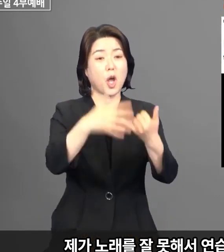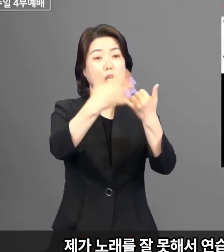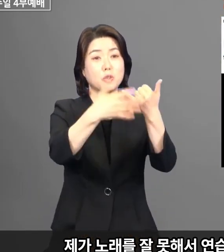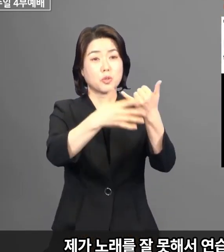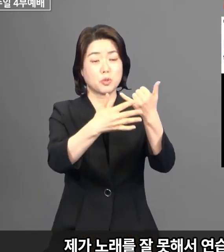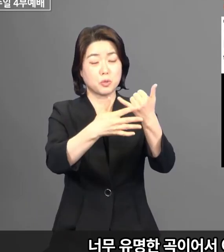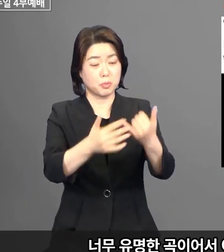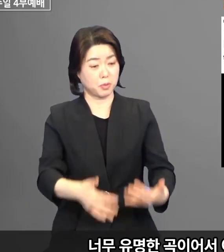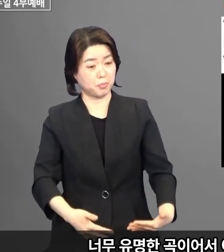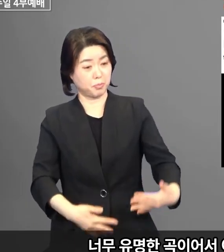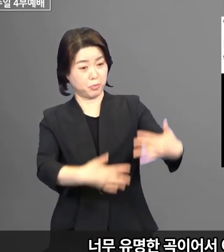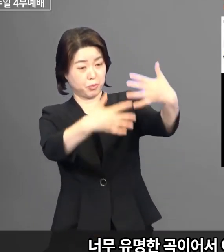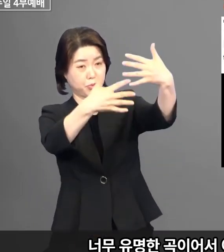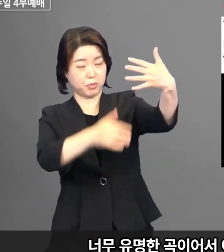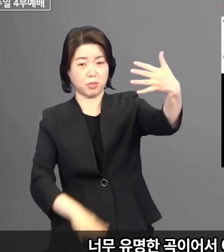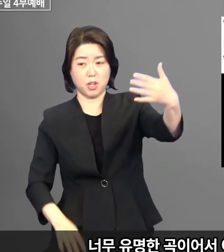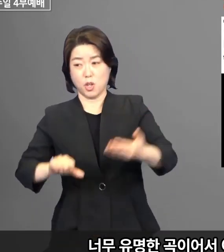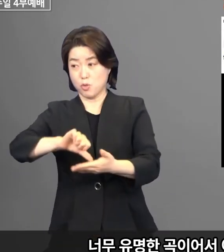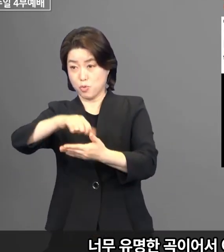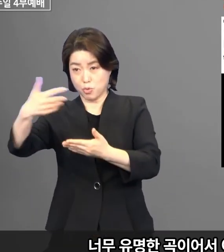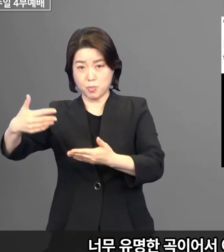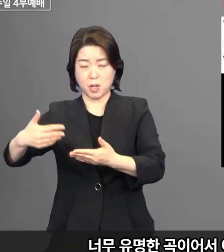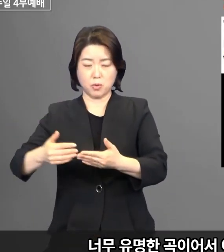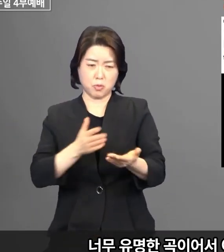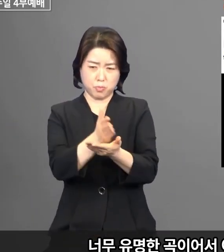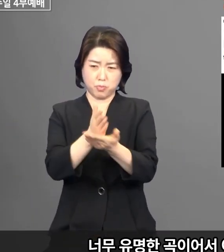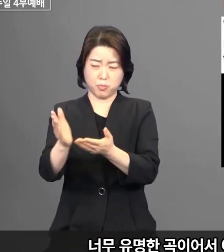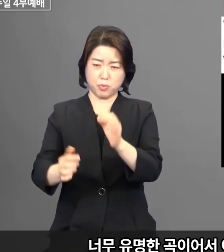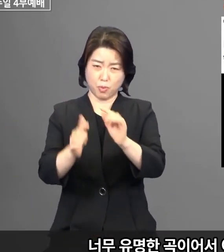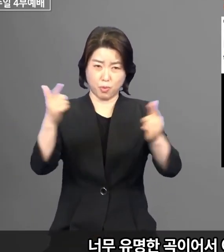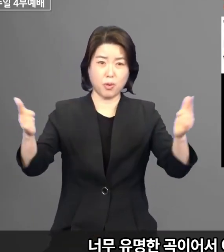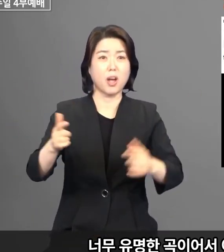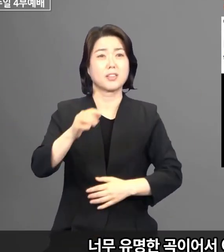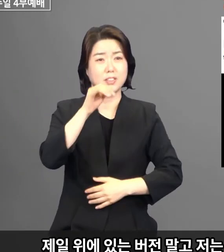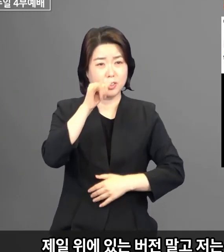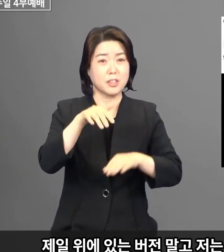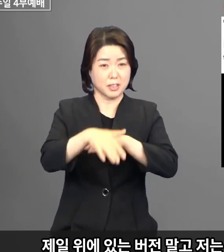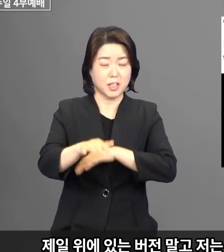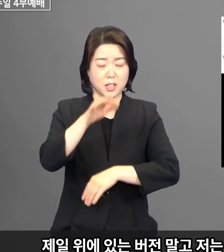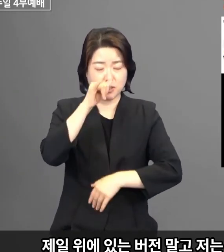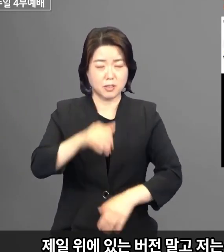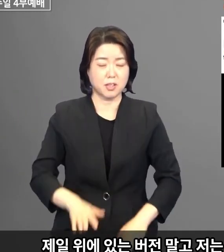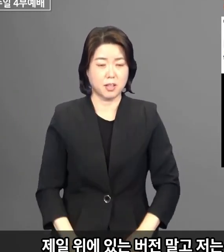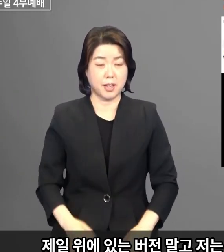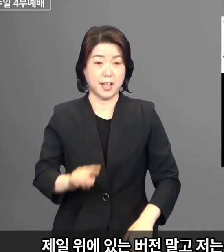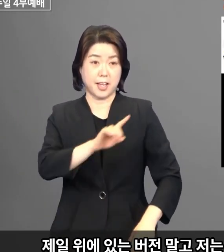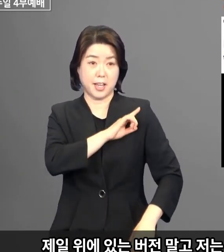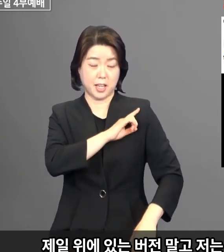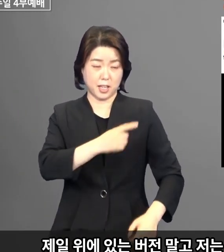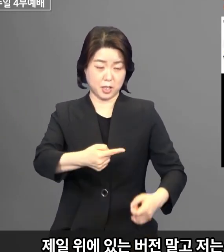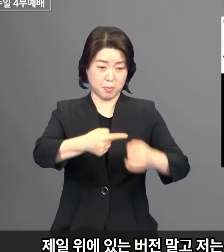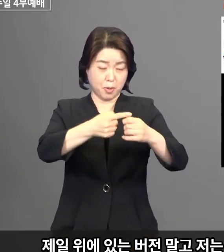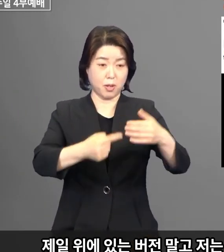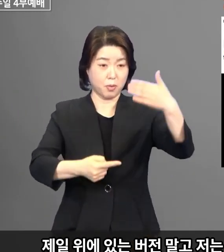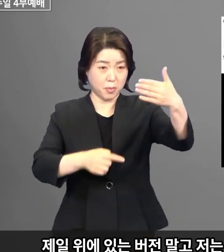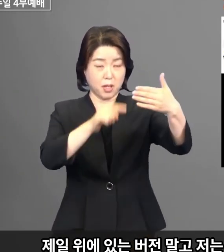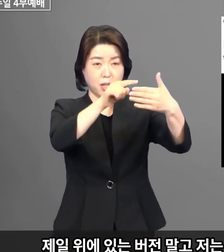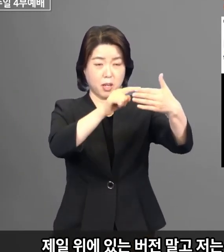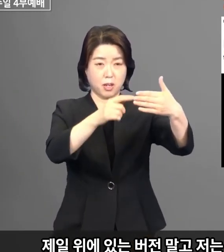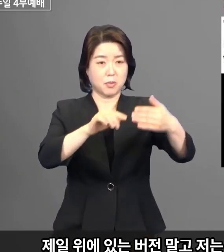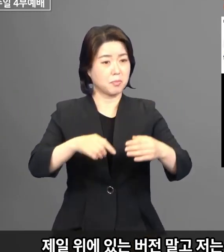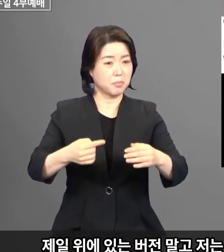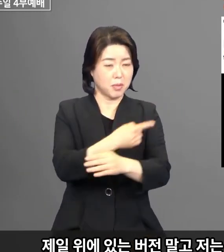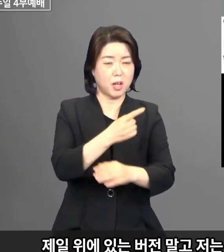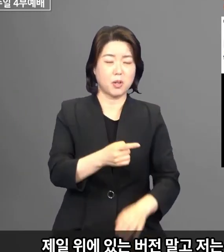유튜브에 나와 있는 너무 유명한 곡이어서 여러 버전이 있더라고요. 제일 위에 있는 버전 말고